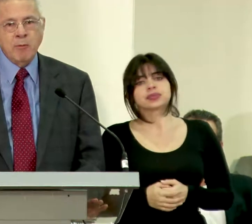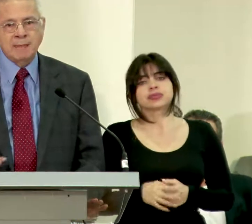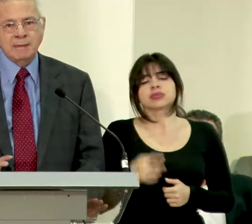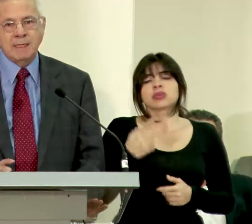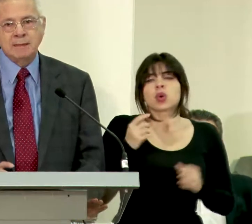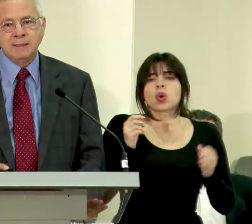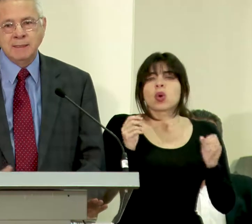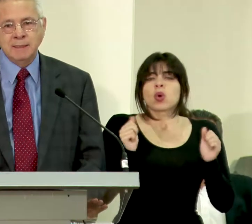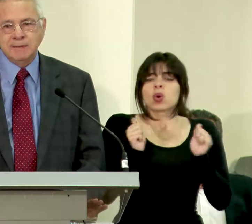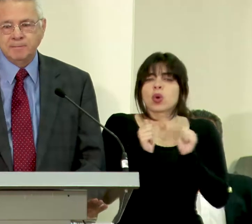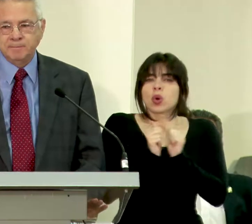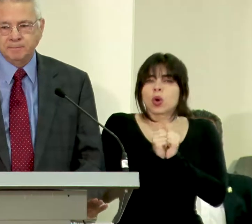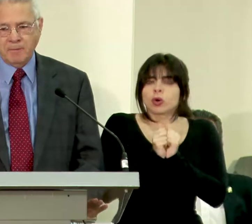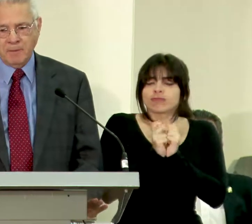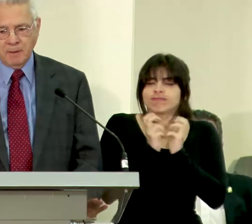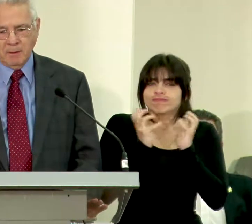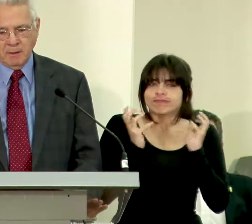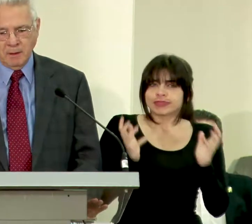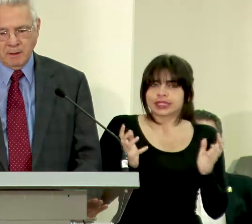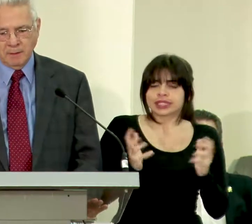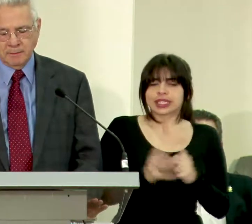digamos, con bastante